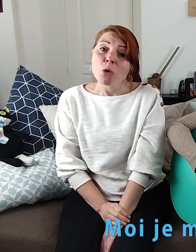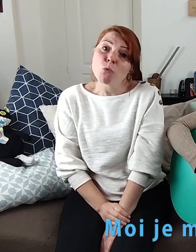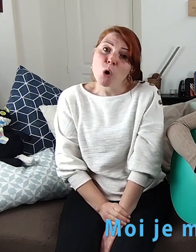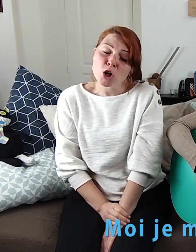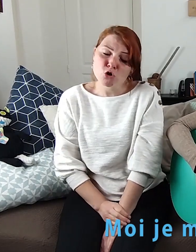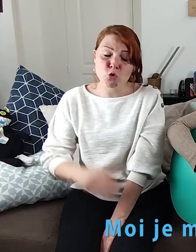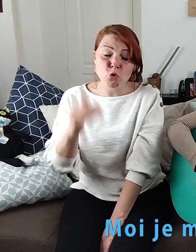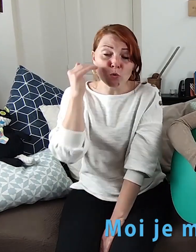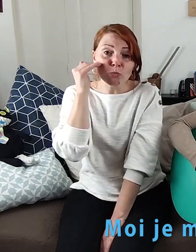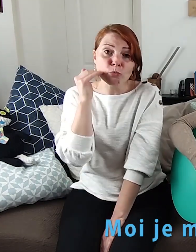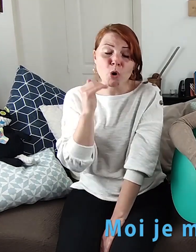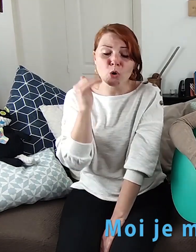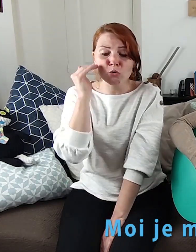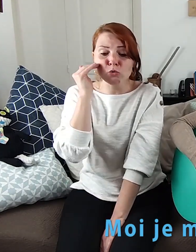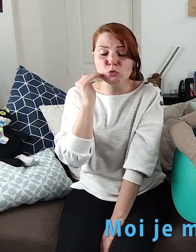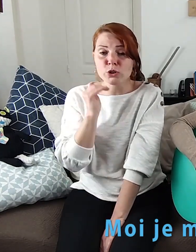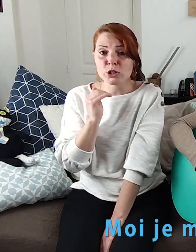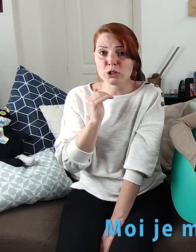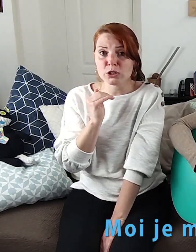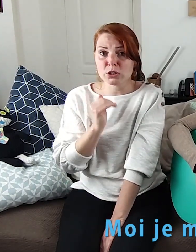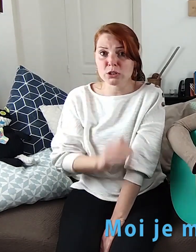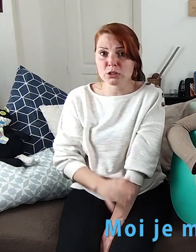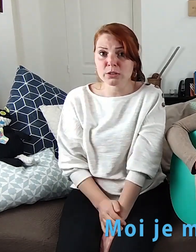moi je m'ennuie.